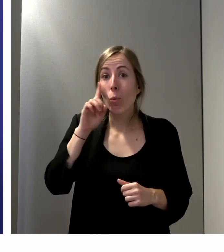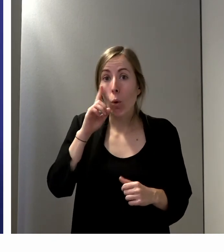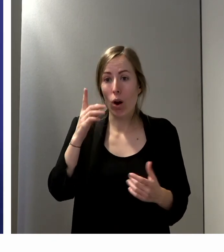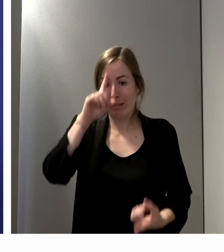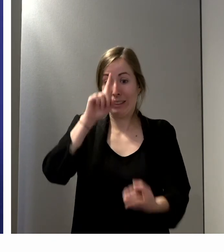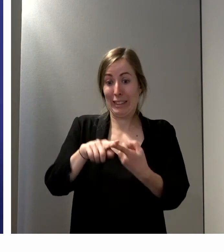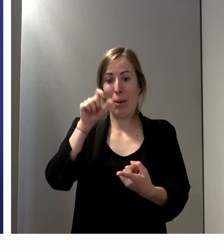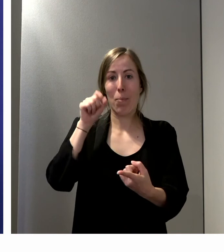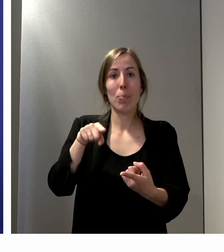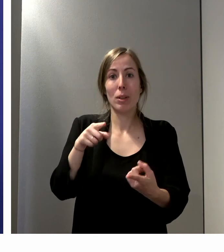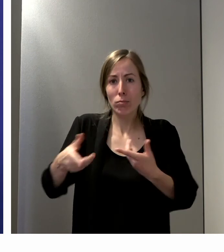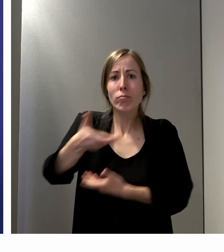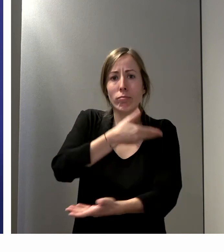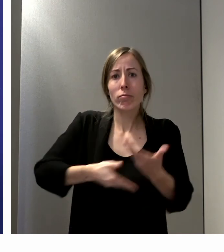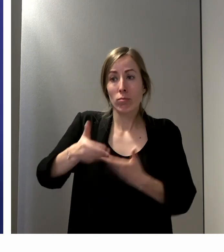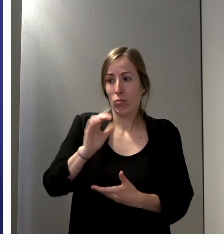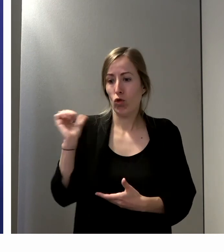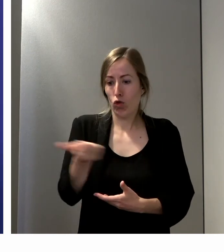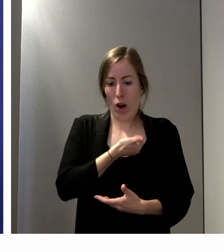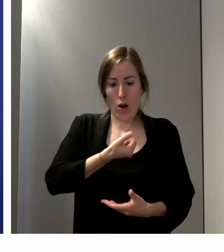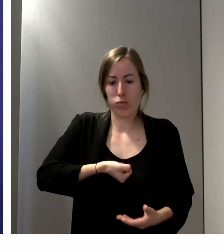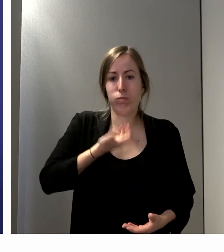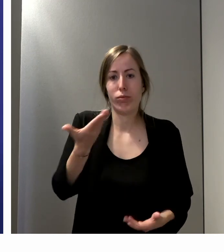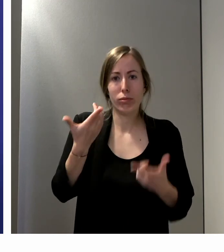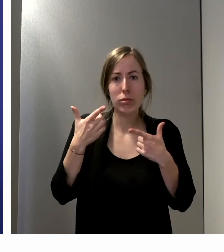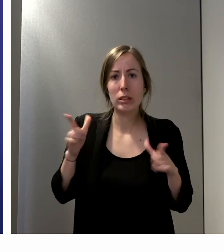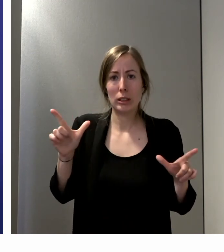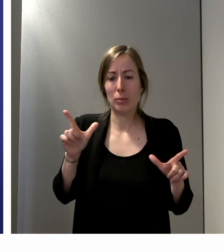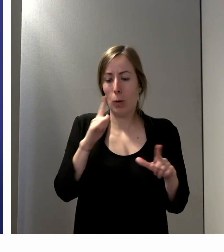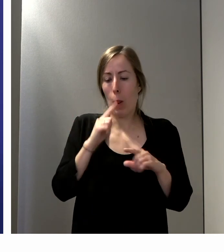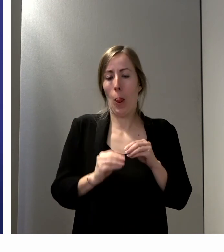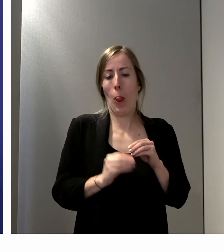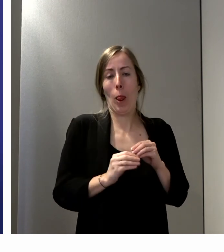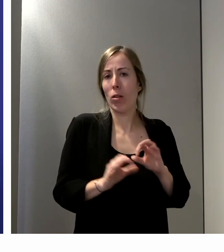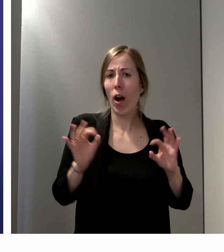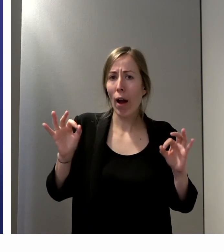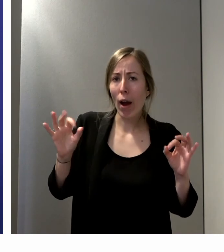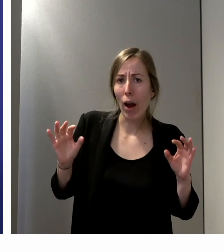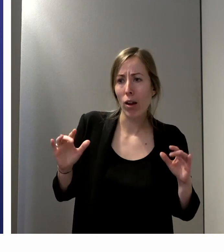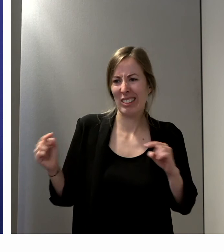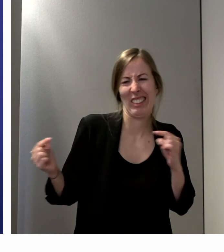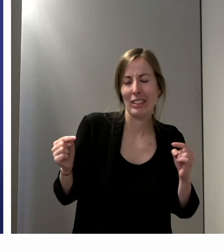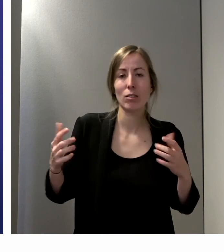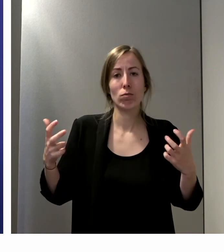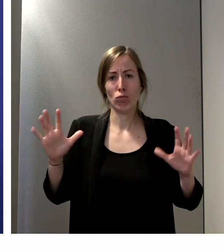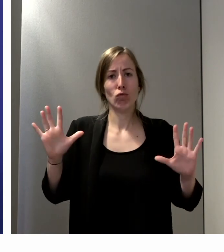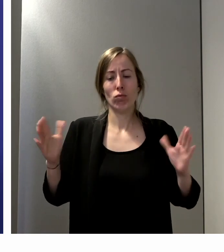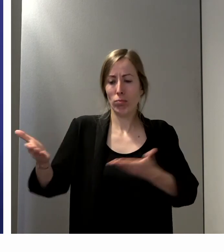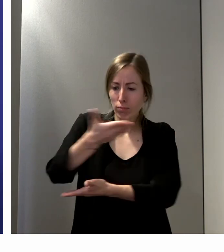ce sujet avec beaucoup de sincérité, de transparence, sans polémique. Mais on voit bien qu'il y a des termes, il y a